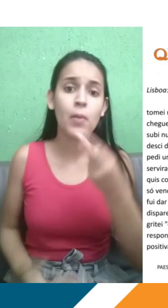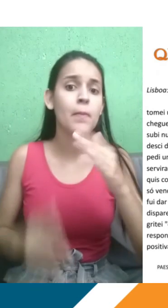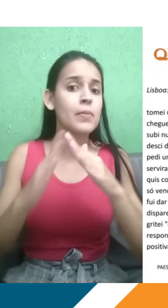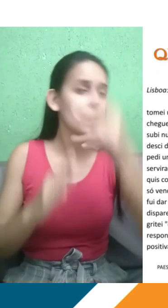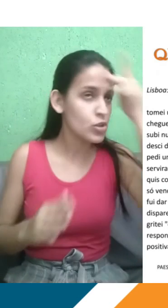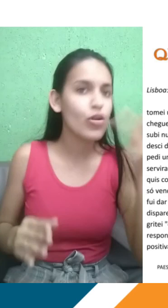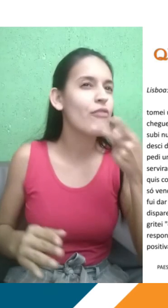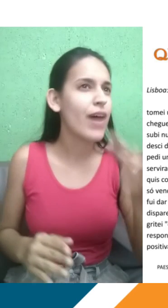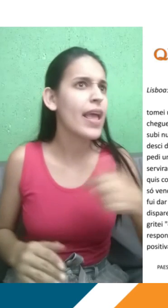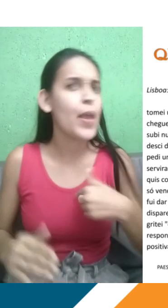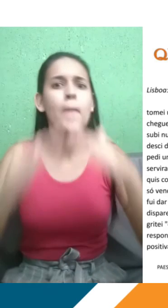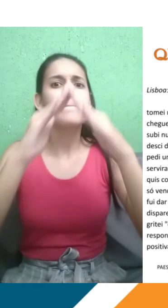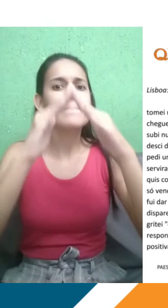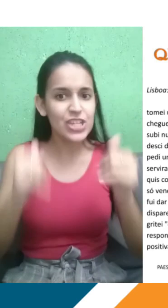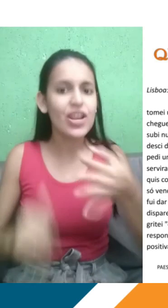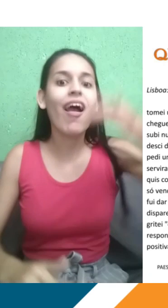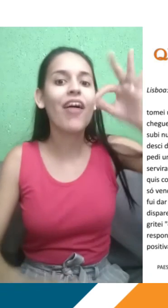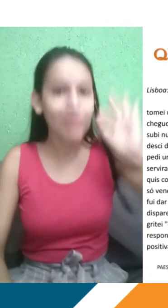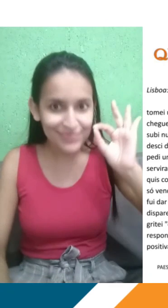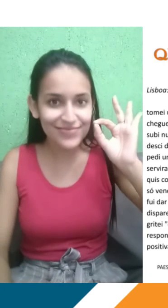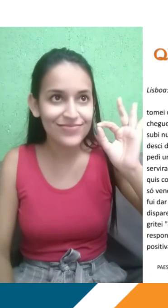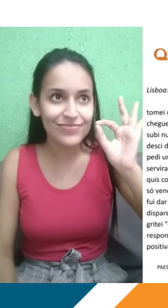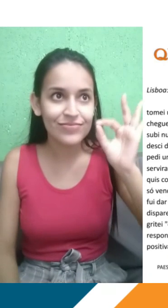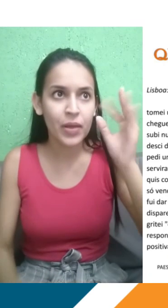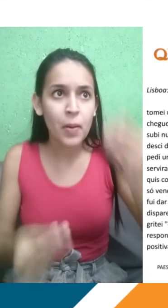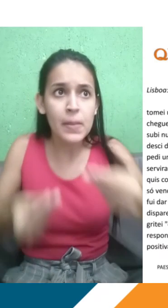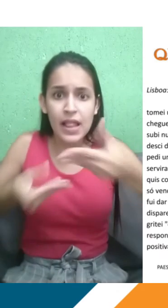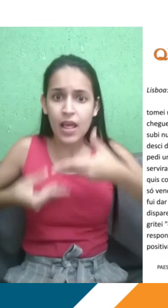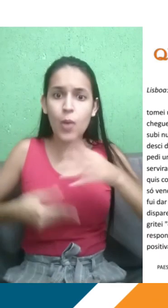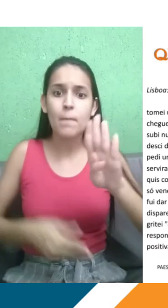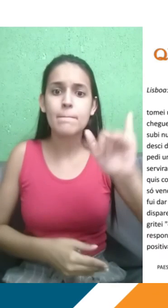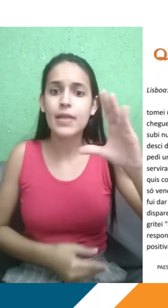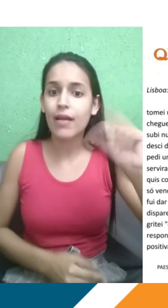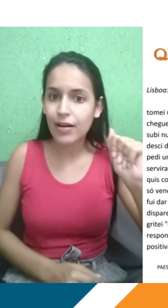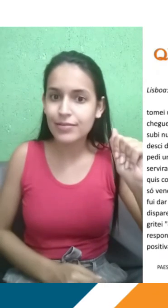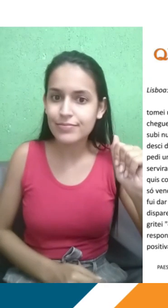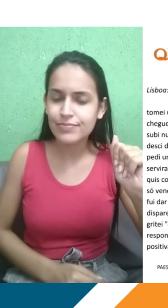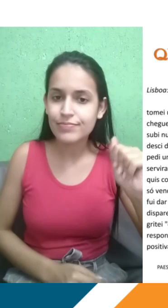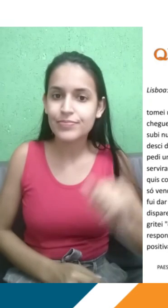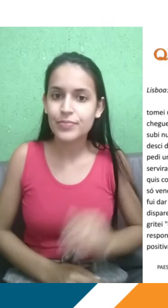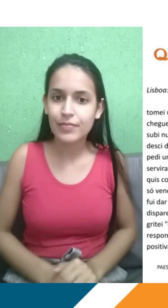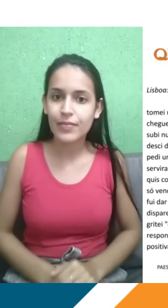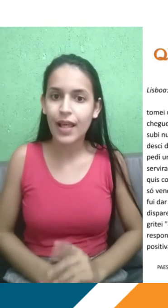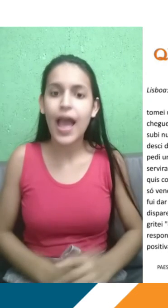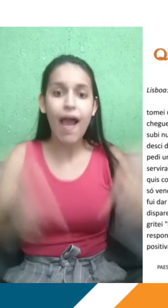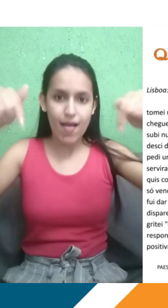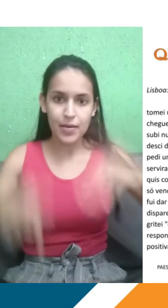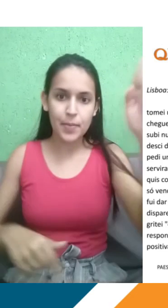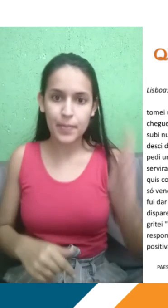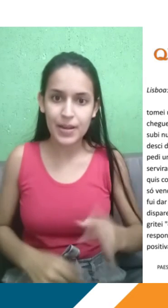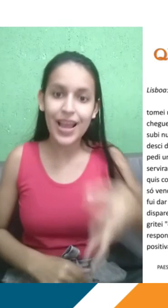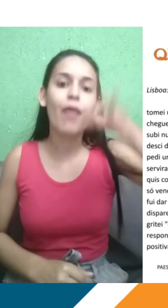como expresso no Brasil e foguete Portugal, bonde Brasil e elétrico Portugal,